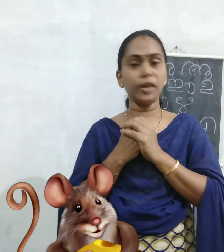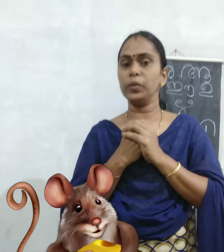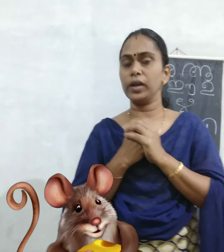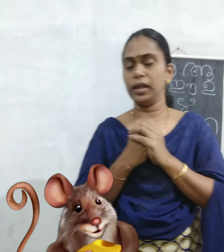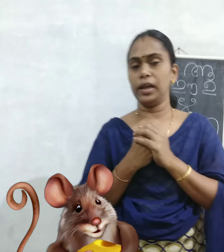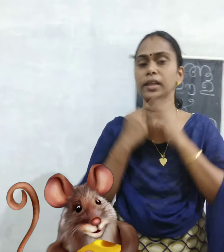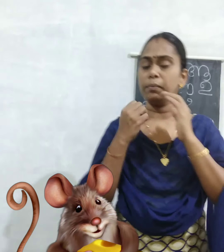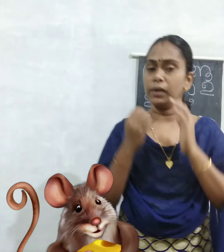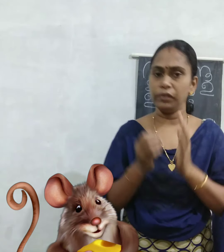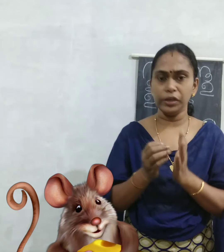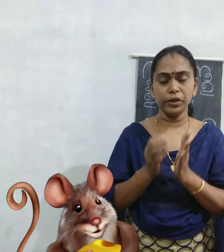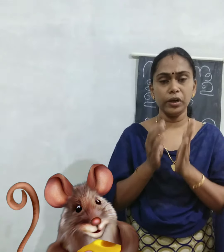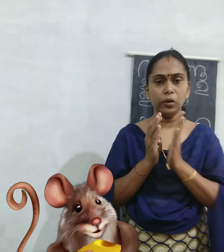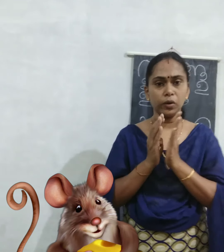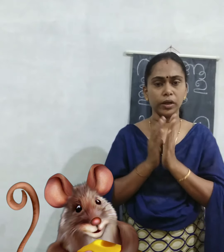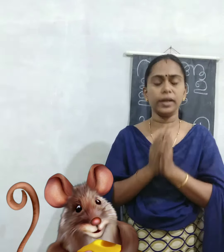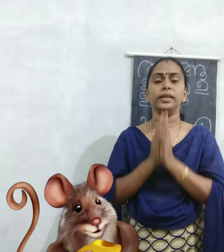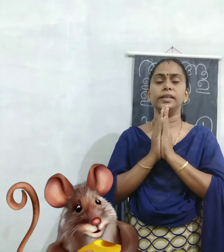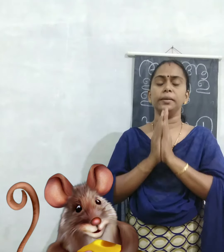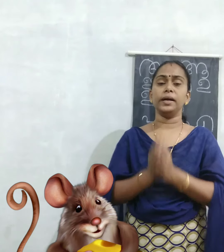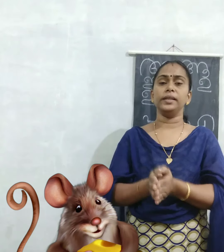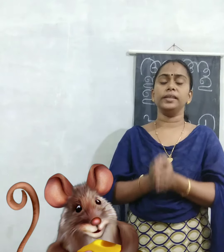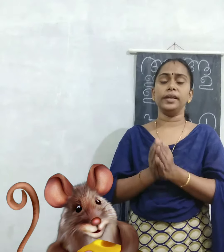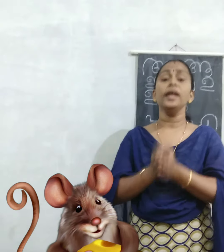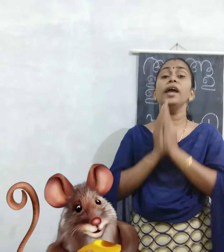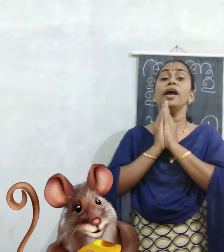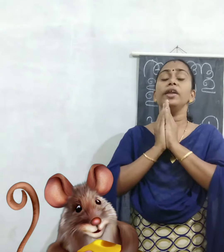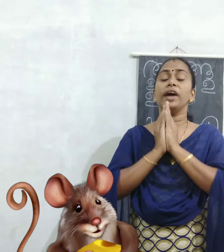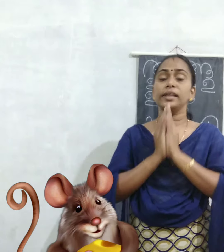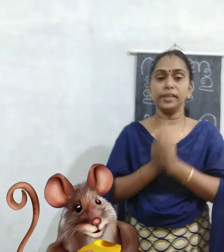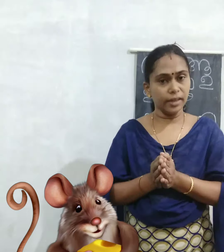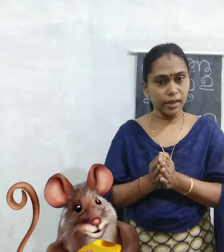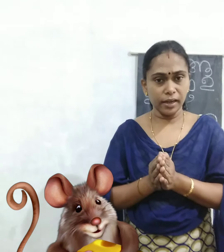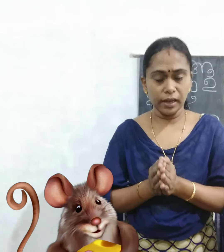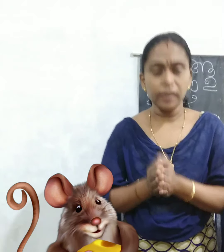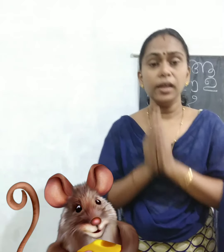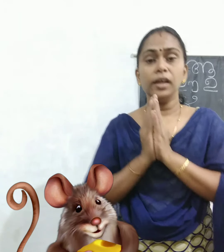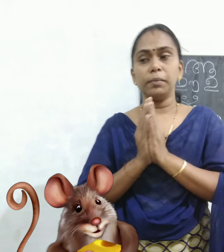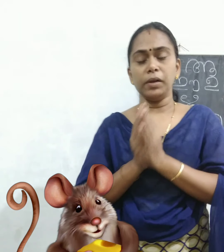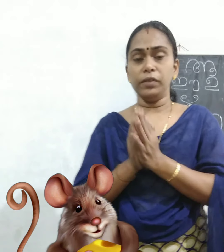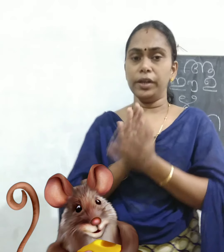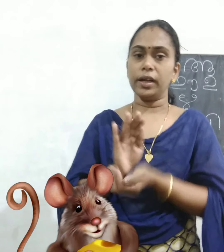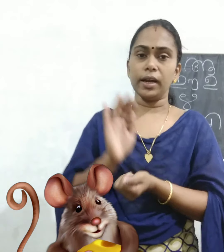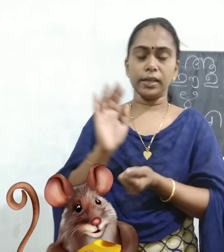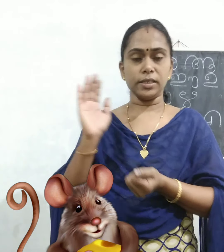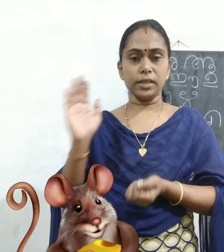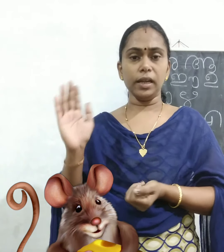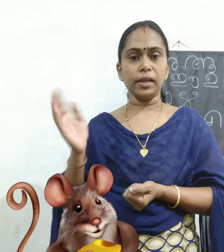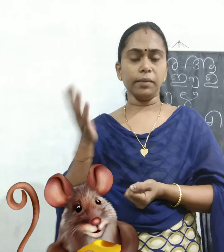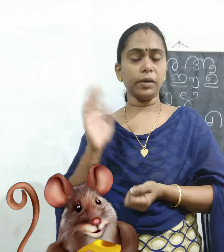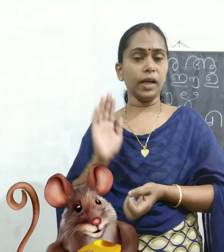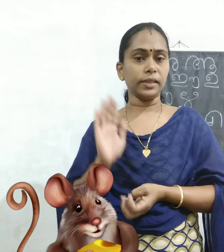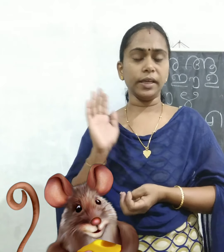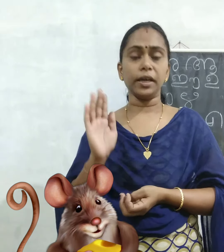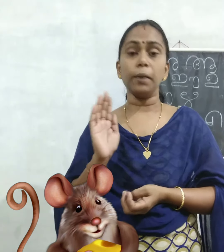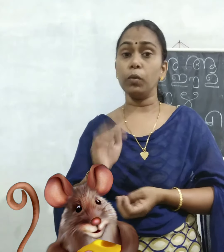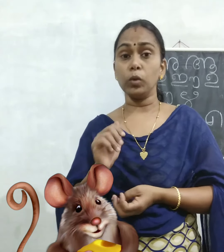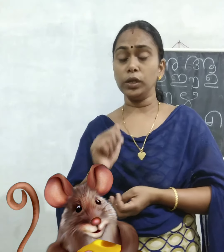എല്ലാവർക്കും അറിയാല്ലേ. നമ്മുടെ വീടുകളിലൊക്കെ ഇതേമാതിരി തന്നെ രാത്രിയായാല് നമ്മൾ വീടൊക്കെ അടച്ച് അല്ലെ, നമ്മൾ അകത്തേക്കൊക്കെ പോന്നു